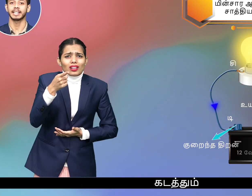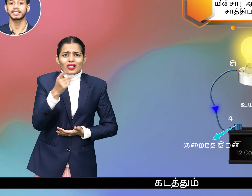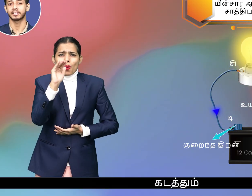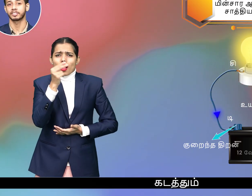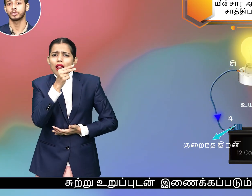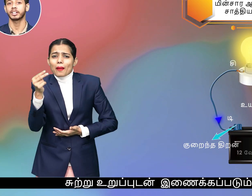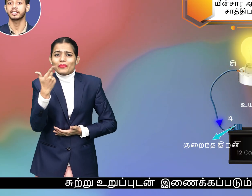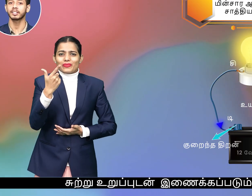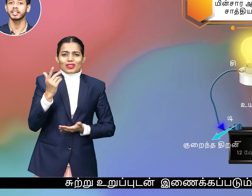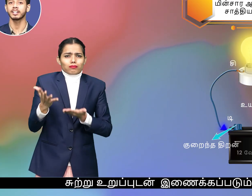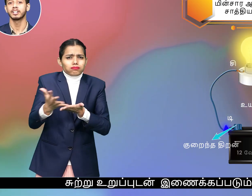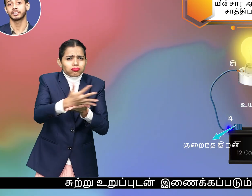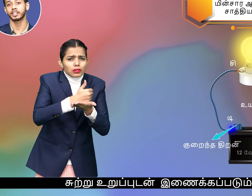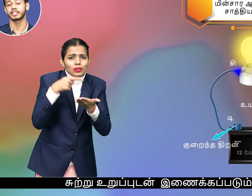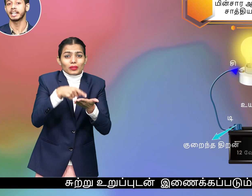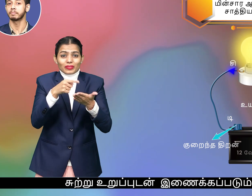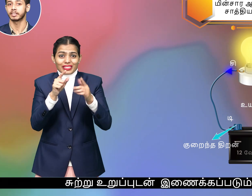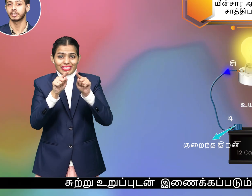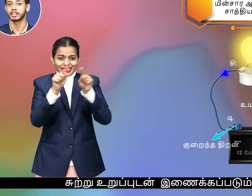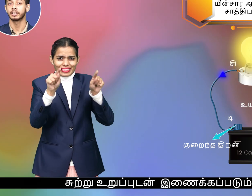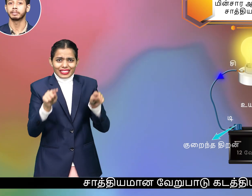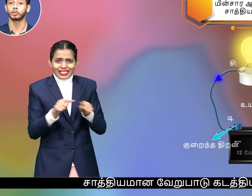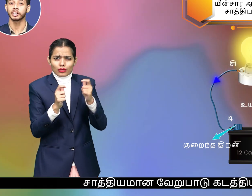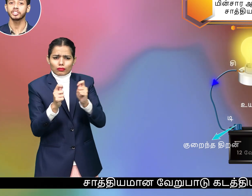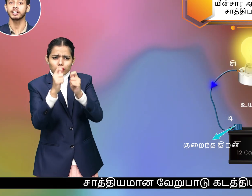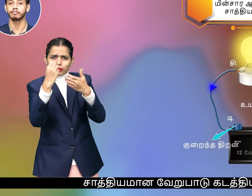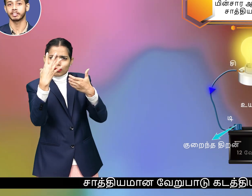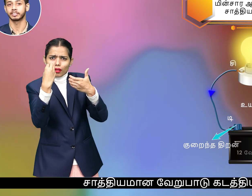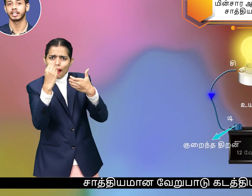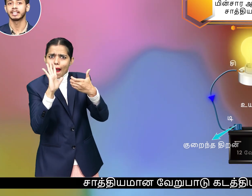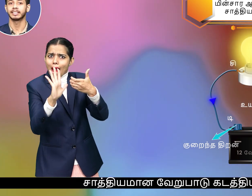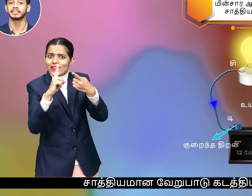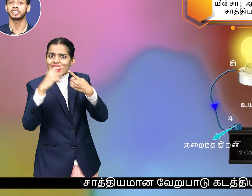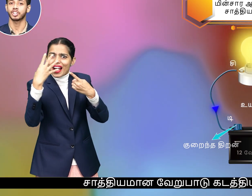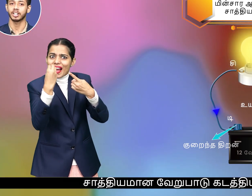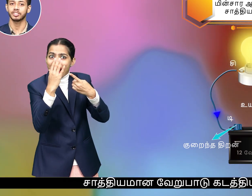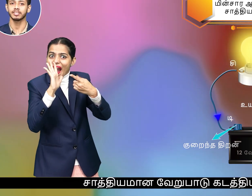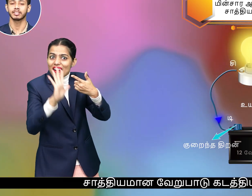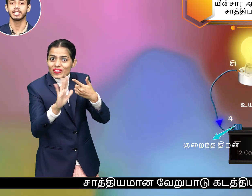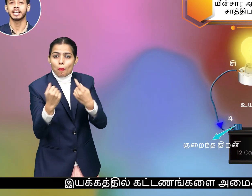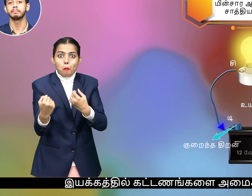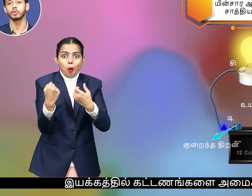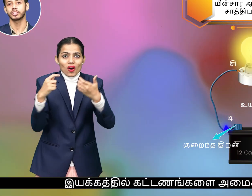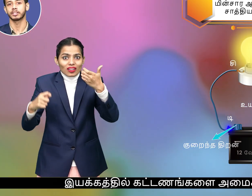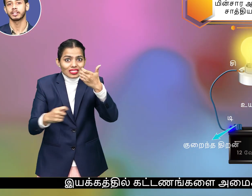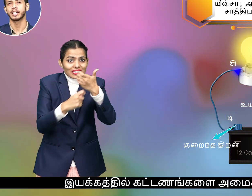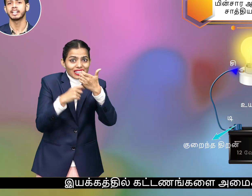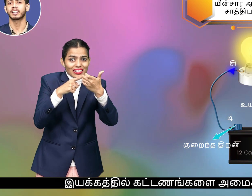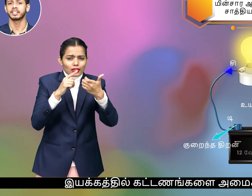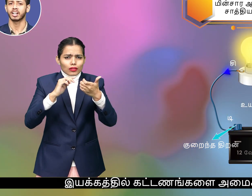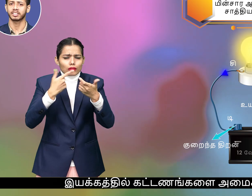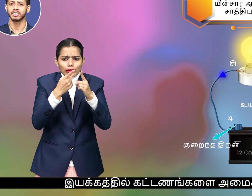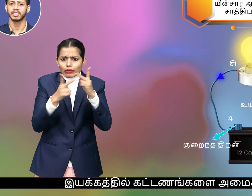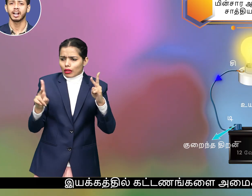மின்கலன் ஒரு கடத்தும் சுற்று உறுப்புடன் இணைக்கப்படும் போது மின்னழுத்த வேறுபாடு கடத்தியில் இயக்கத்தில்